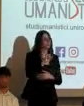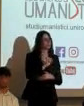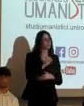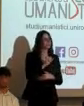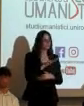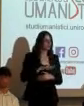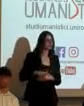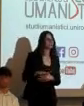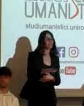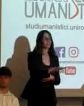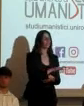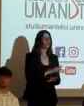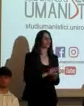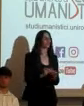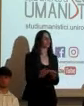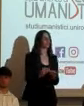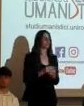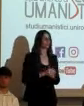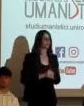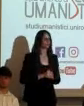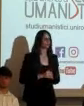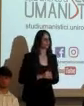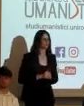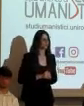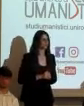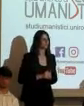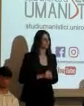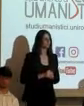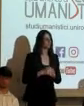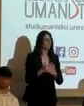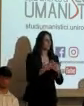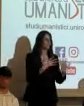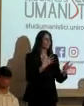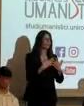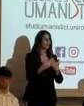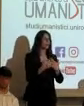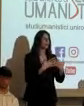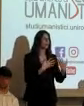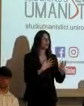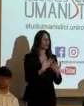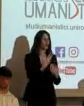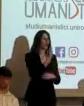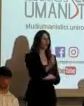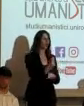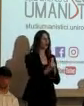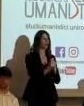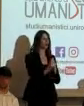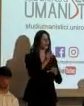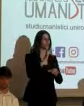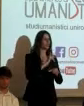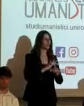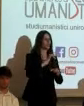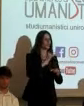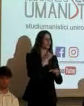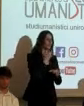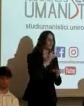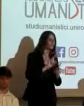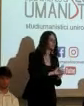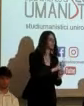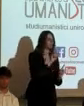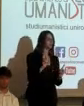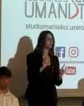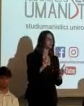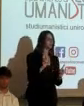territori. Quindi il fatto di toccare con mano l'oggetto, dal più piccolo al più grande, è toccare con